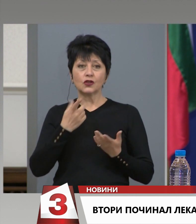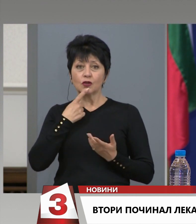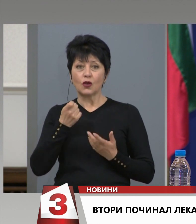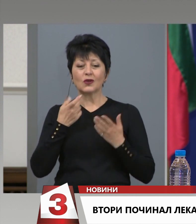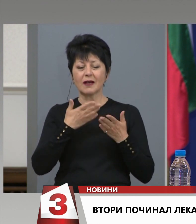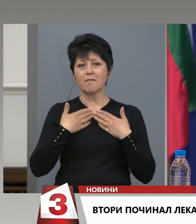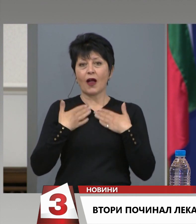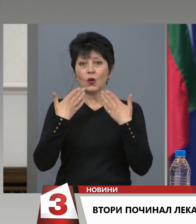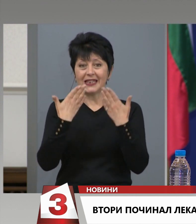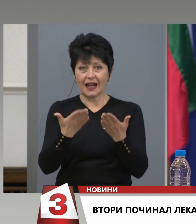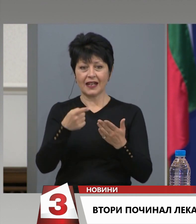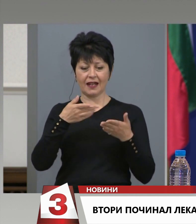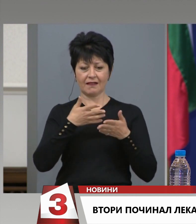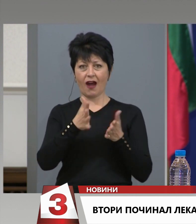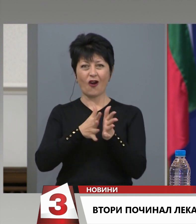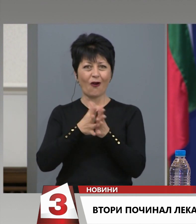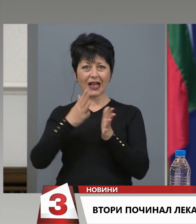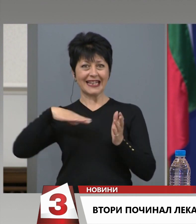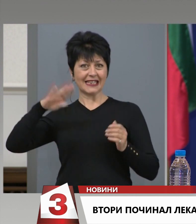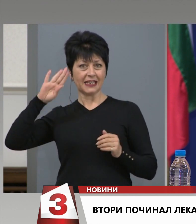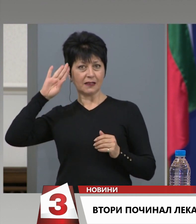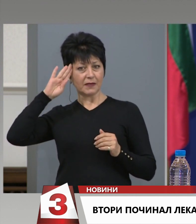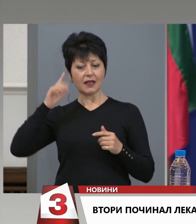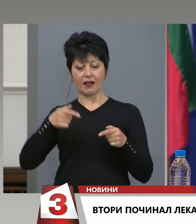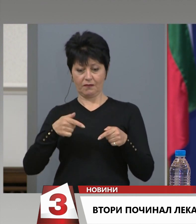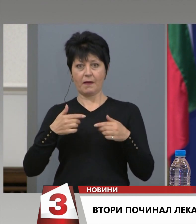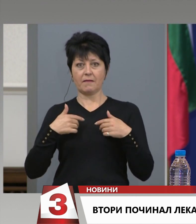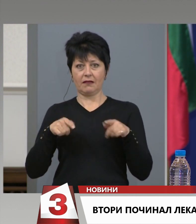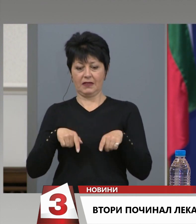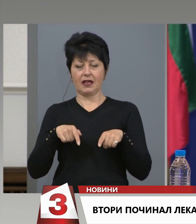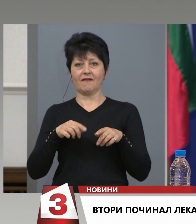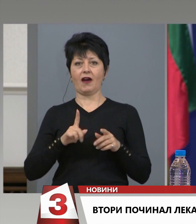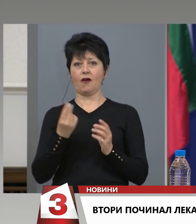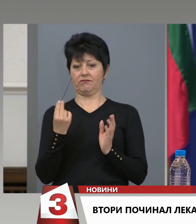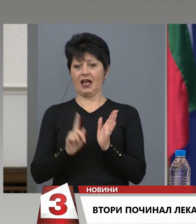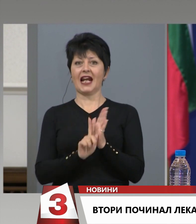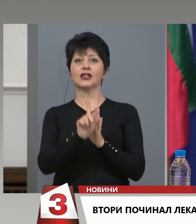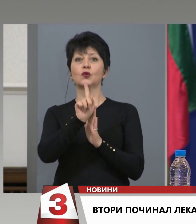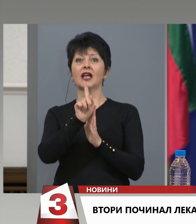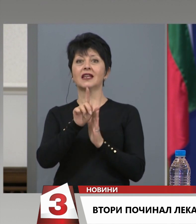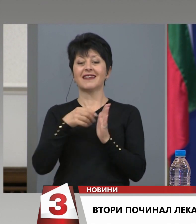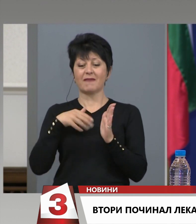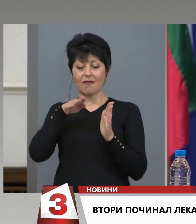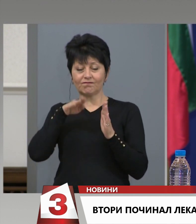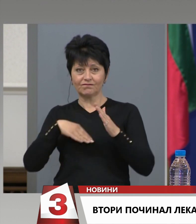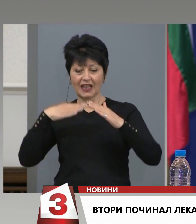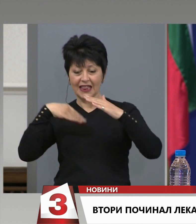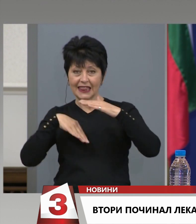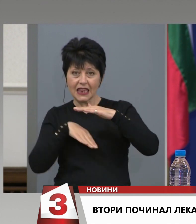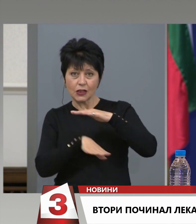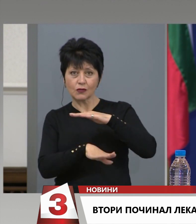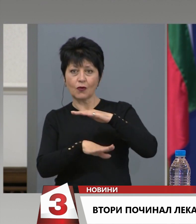тях, на тяхната дисциплина имаме тези резултати към момента. Сме най-ниско, долу